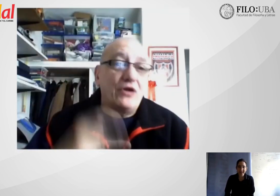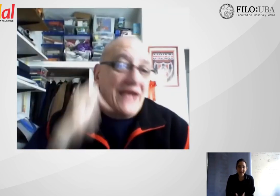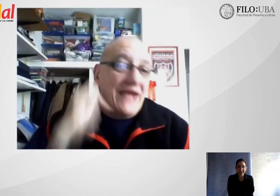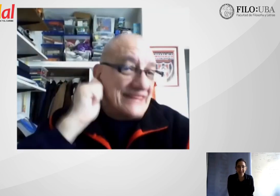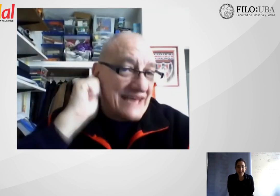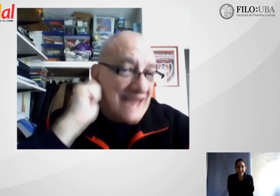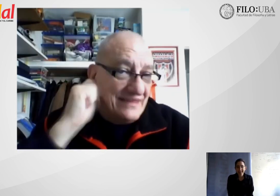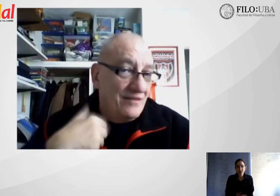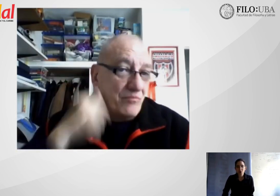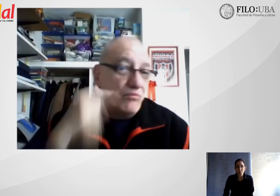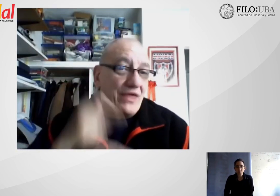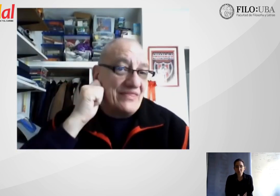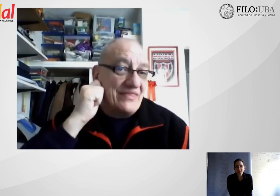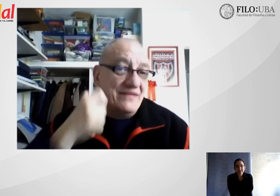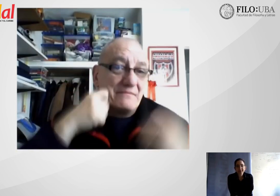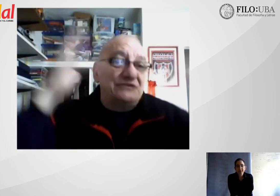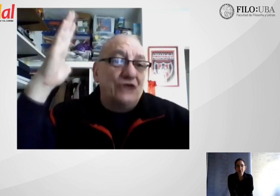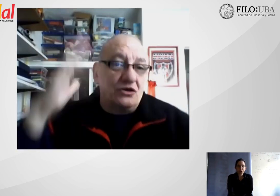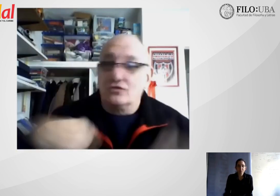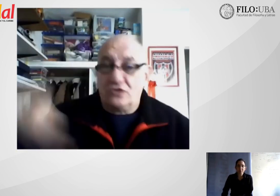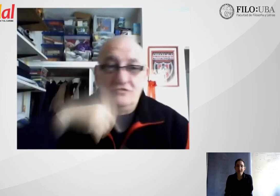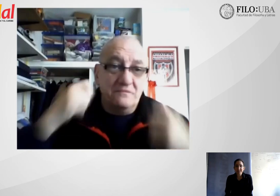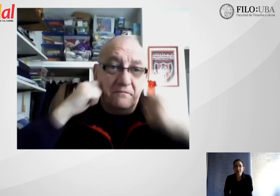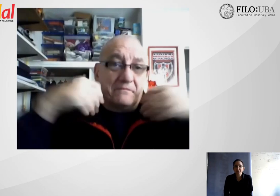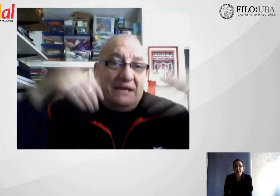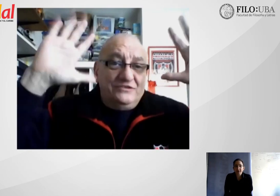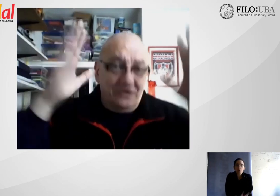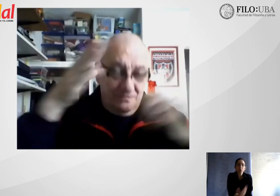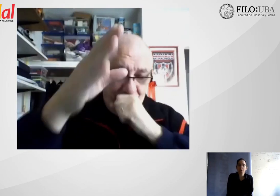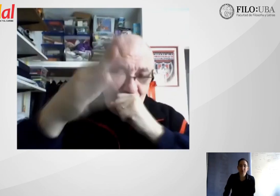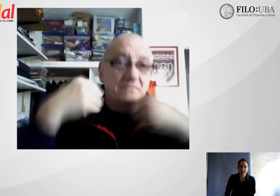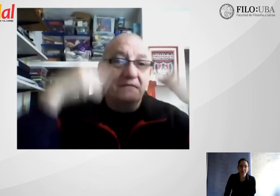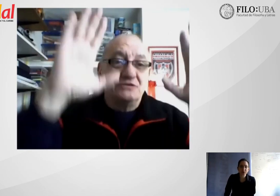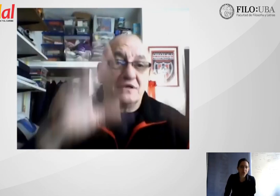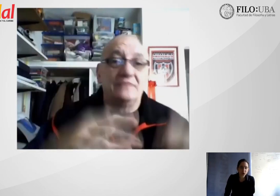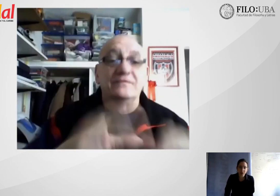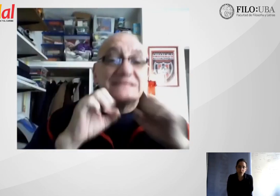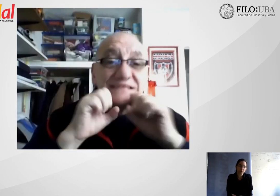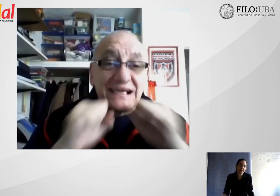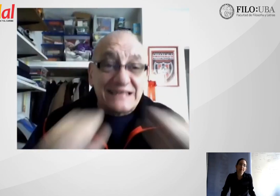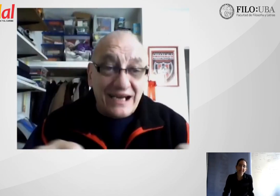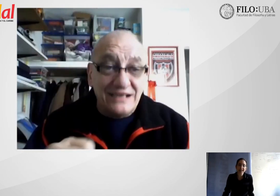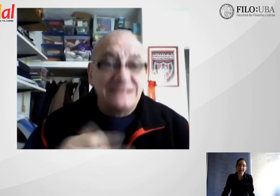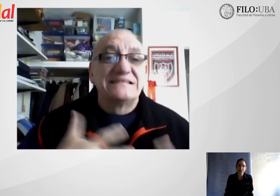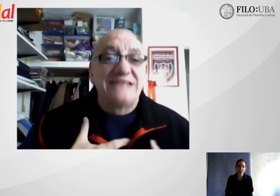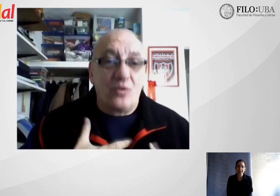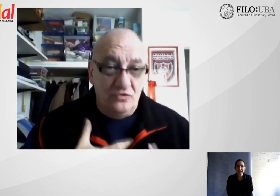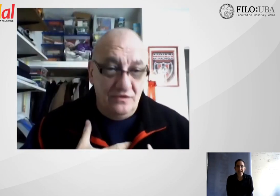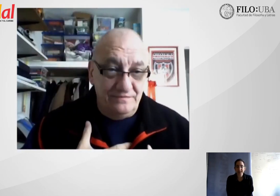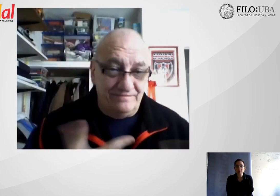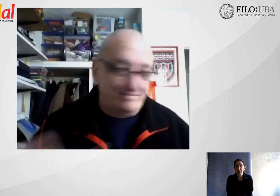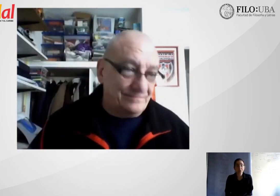entonces es algo como muy, muy difícil. Por ejemplo, en mi caso, o muchas personas de la asociación tenemos una edad avanzada,